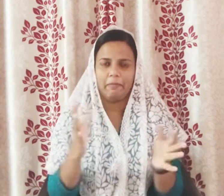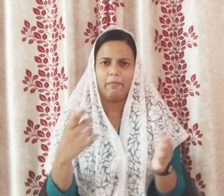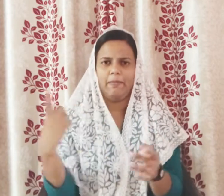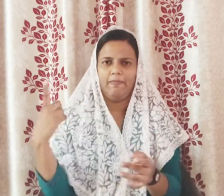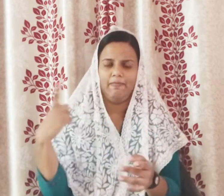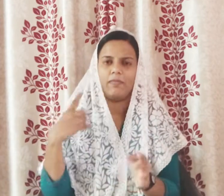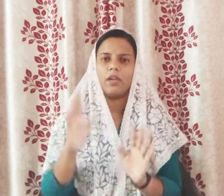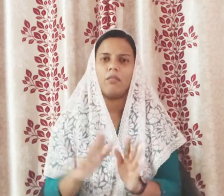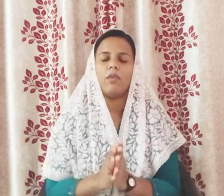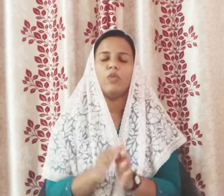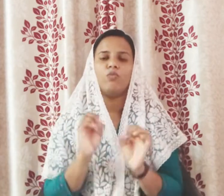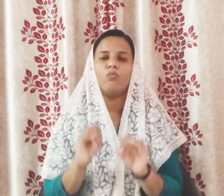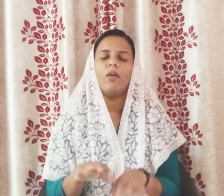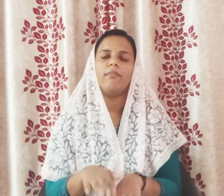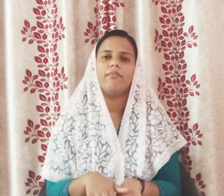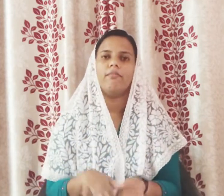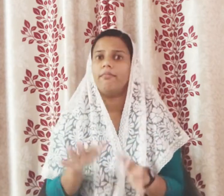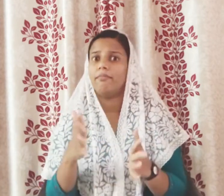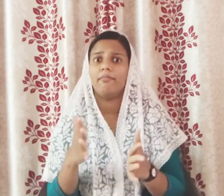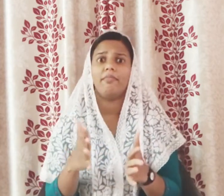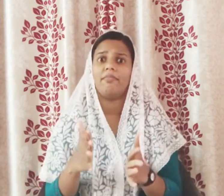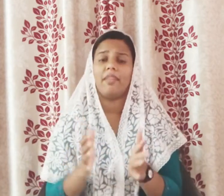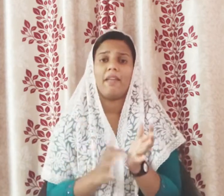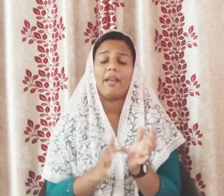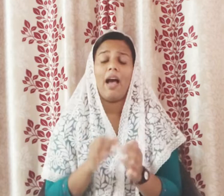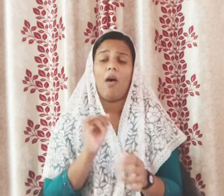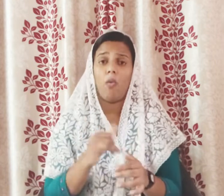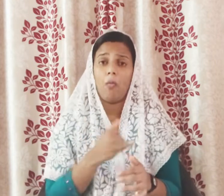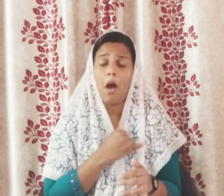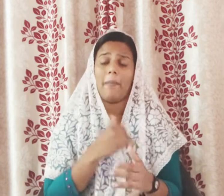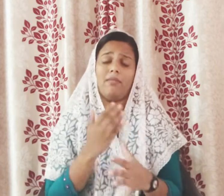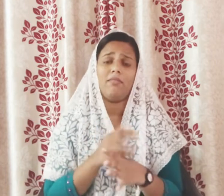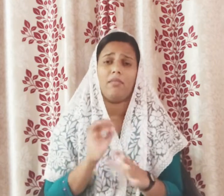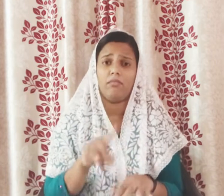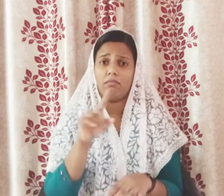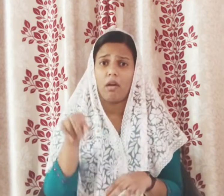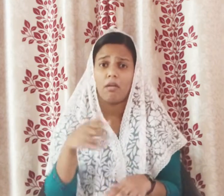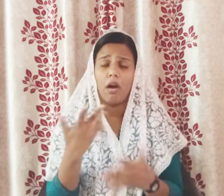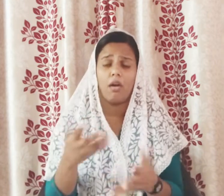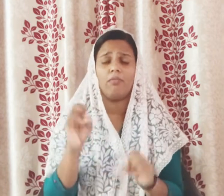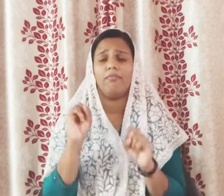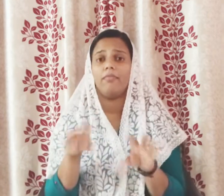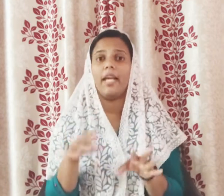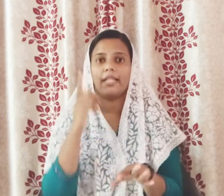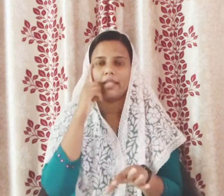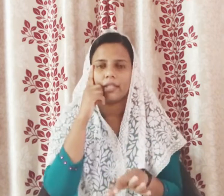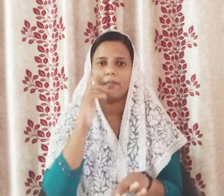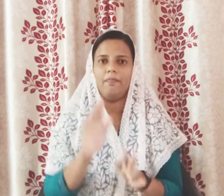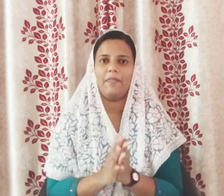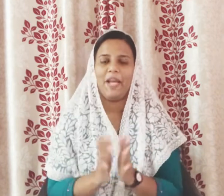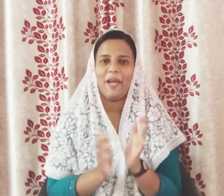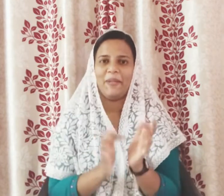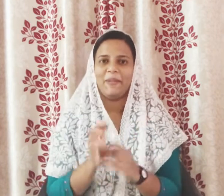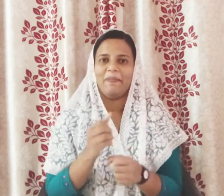നമുക്ക് വെളിപ്പെടുന്നത്. നമ്മൾ അല്ലാതിരിക്കുന്നിടത്തോളം കാലം നമ്മൾ സ്വയം നീതിയിൽ ഓ ഇതൊരു പാപമാണോ, ഇത് വല്ലതും തെറ്റാണോ എന്ന് നമ്മൾ ചിന്തിക്കും. എന്നാൽ